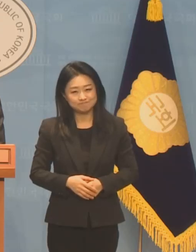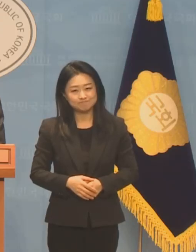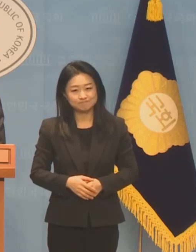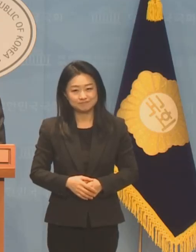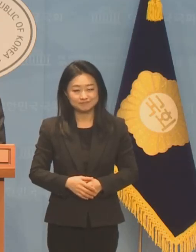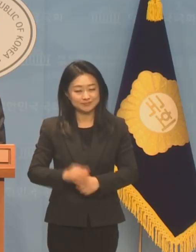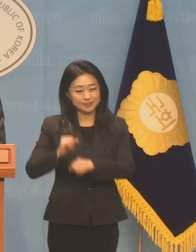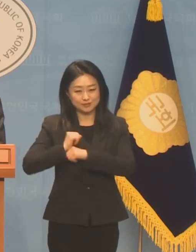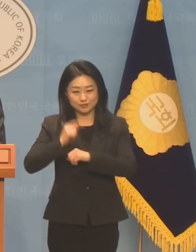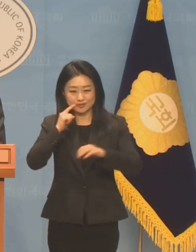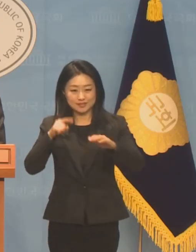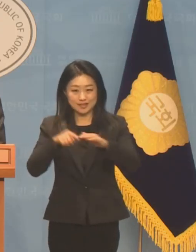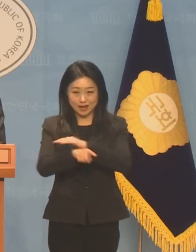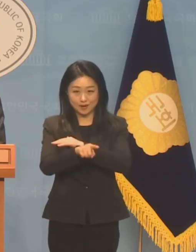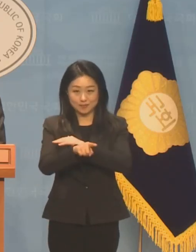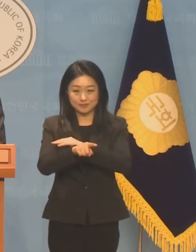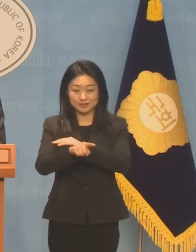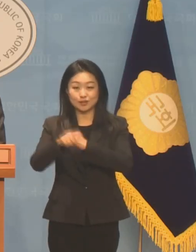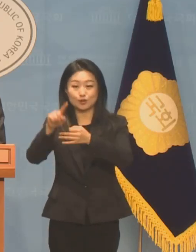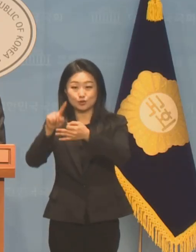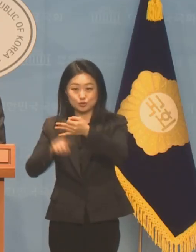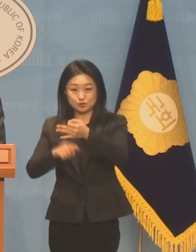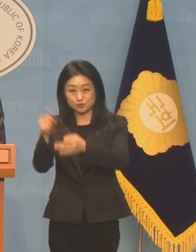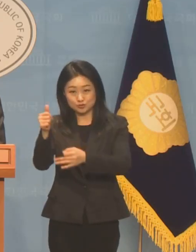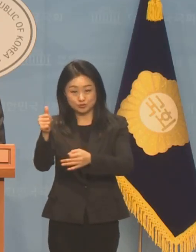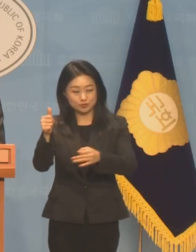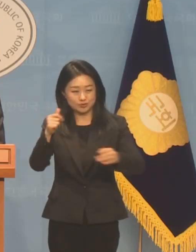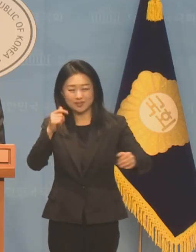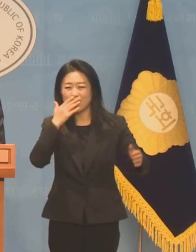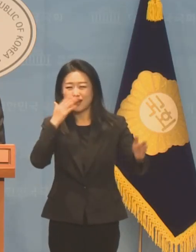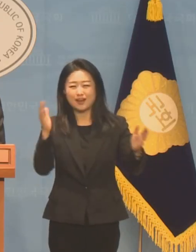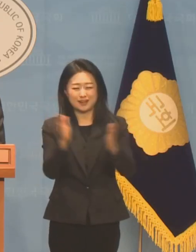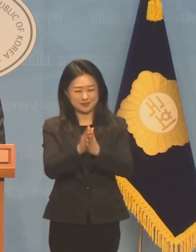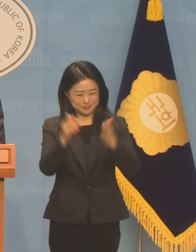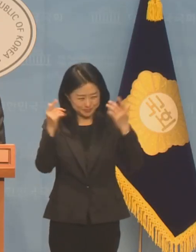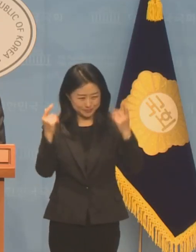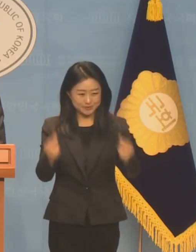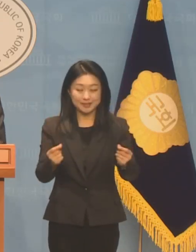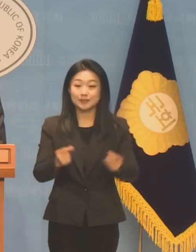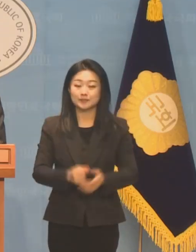계엄령 선포한 대통령과 유유상종이라고 볼 수밖에 없습니다.